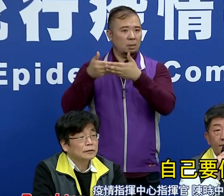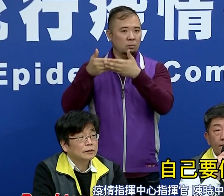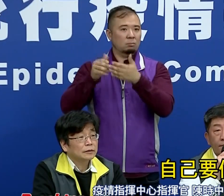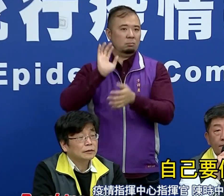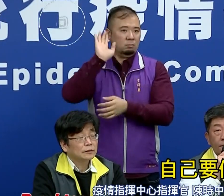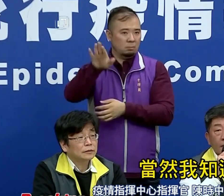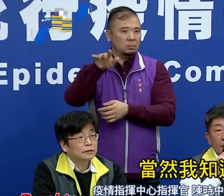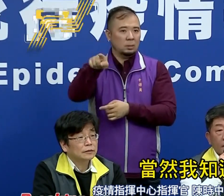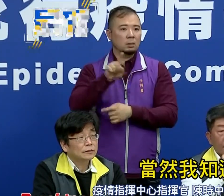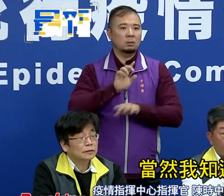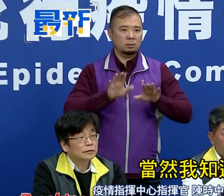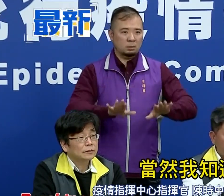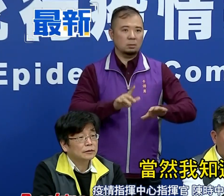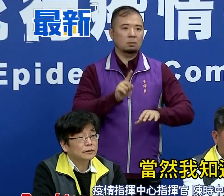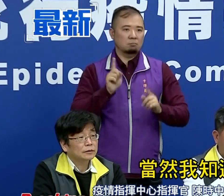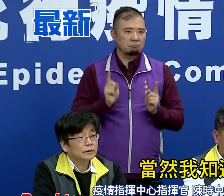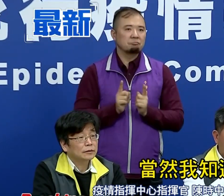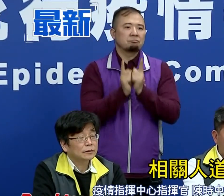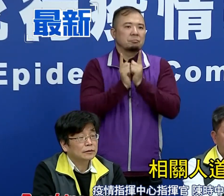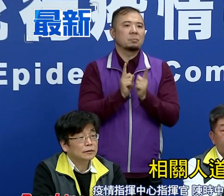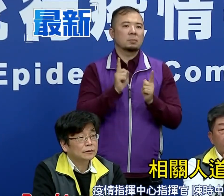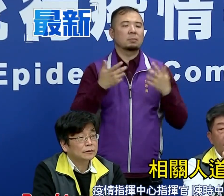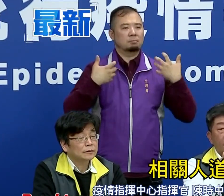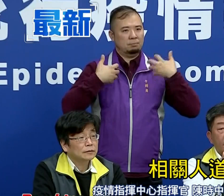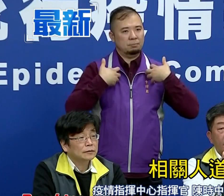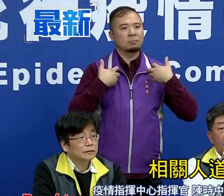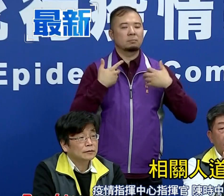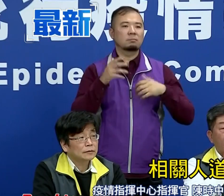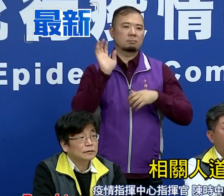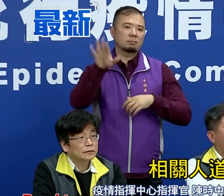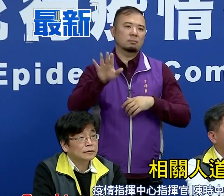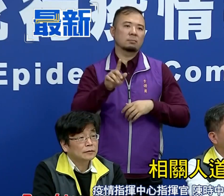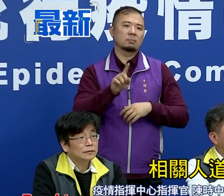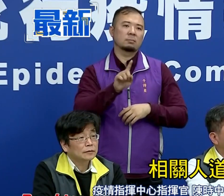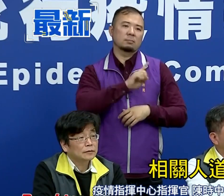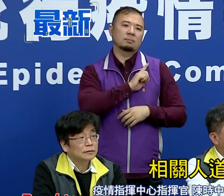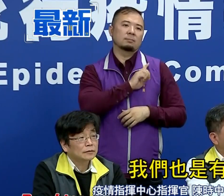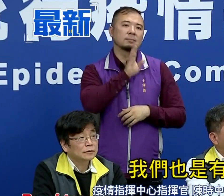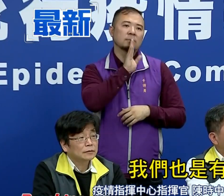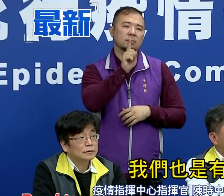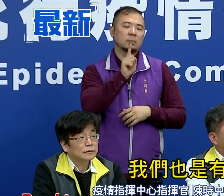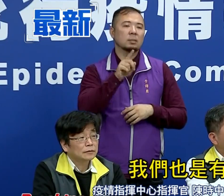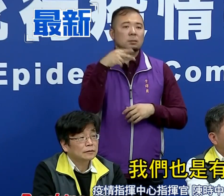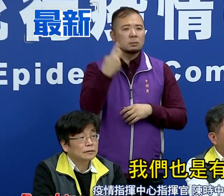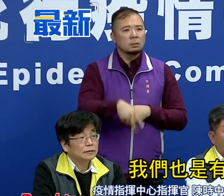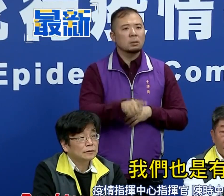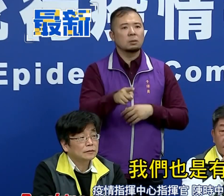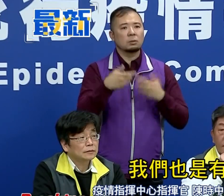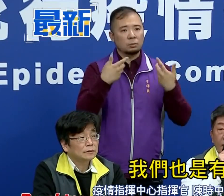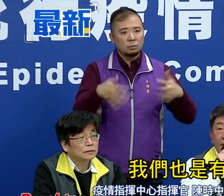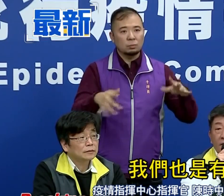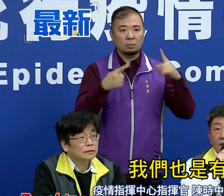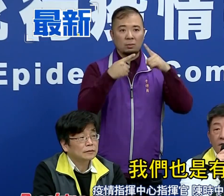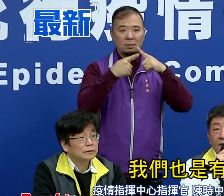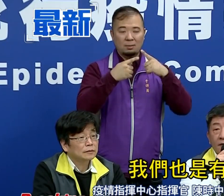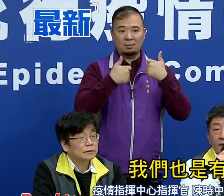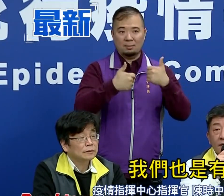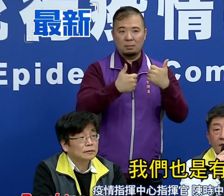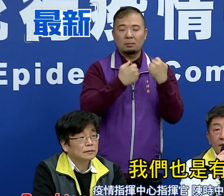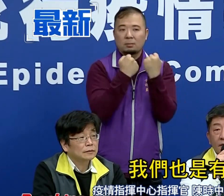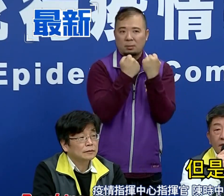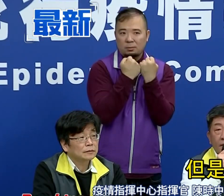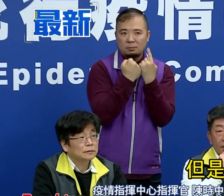担。当然我知道有很多相关人道的考虑，我们也是有感情的